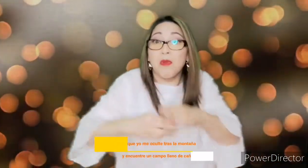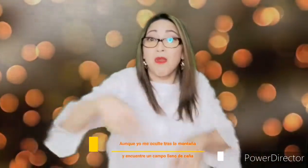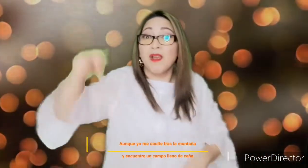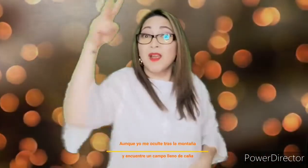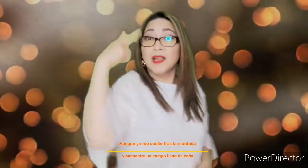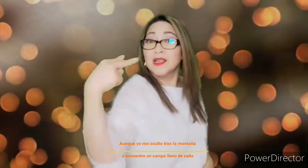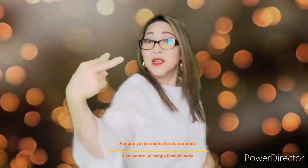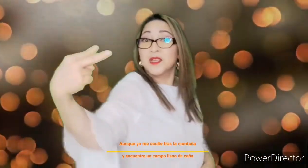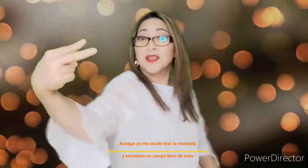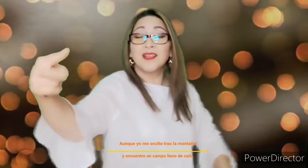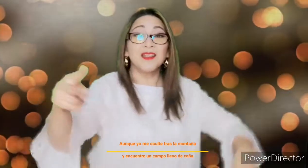las